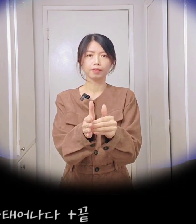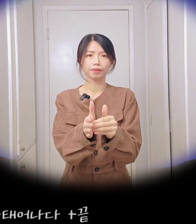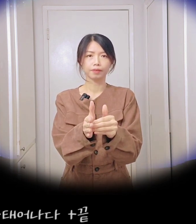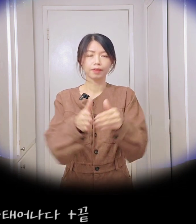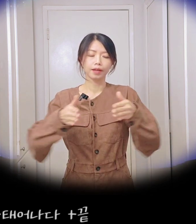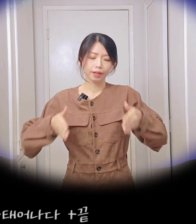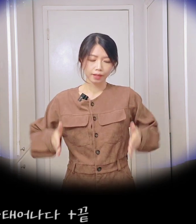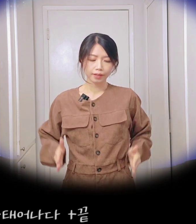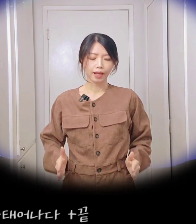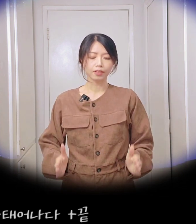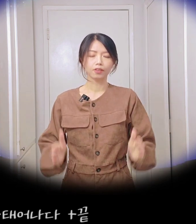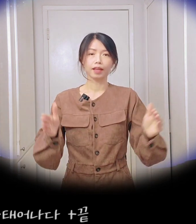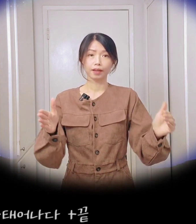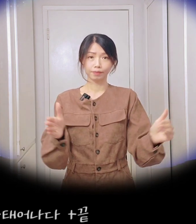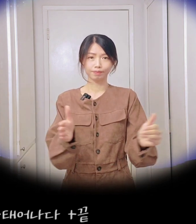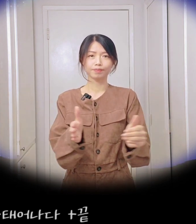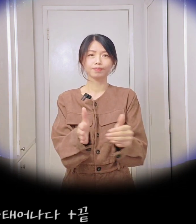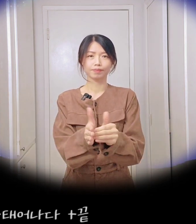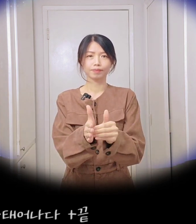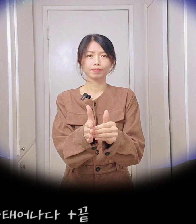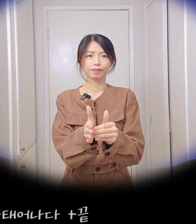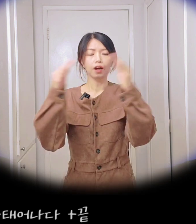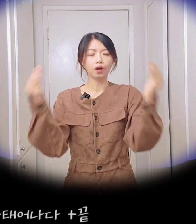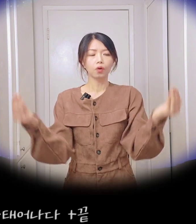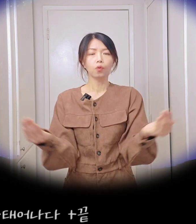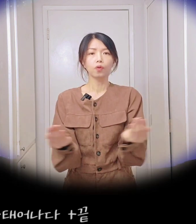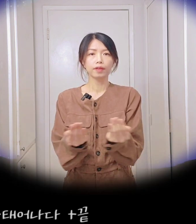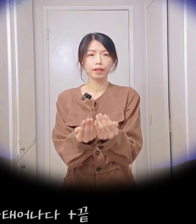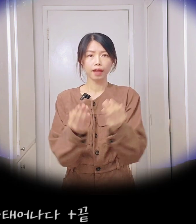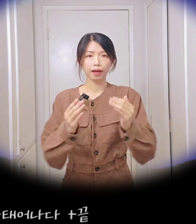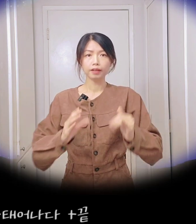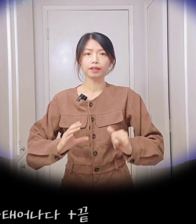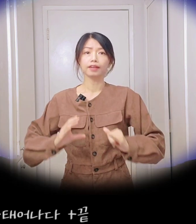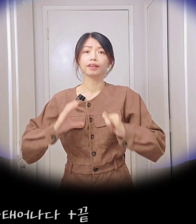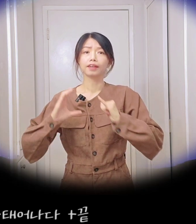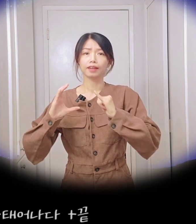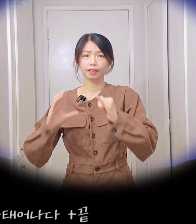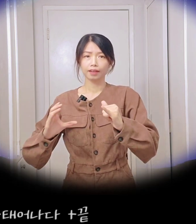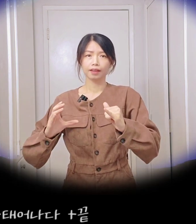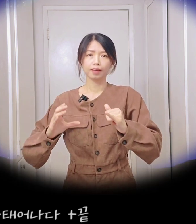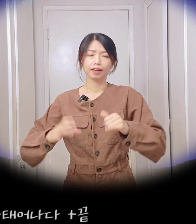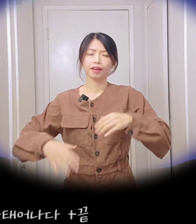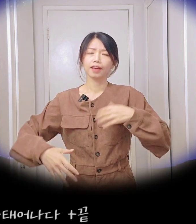돼요. 나셨다. 온 세상